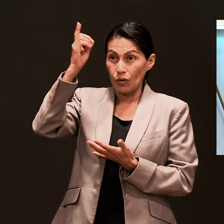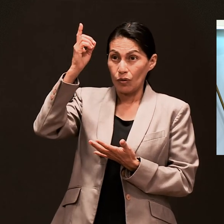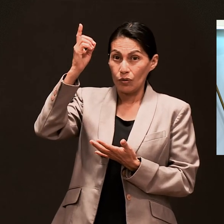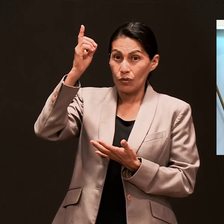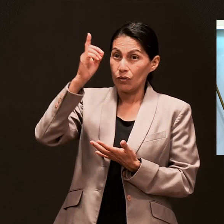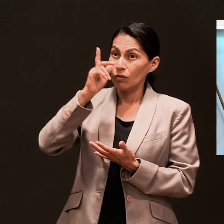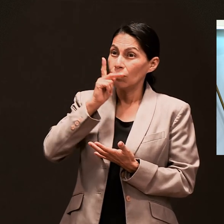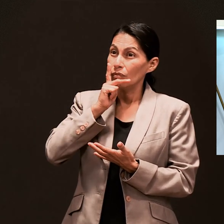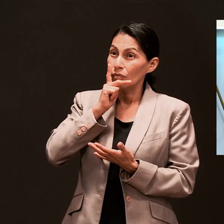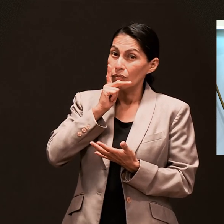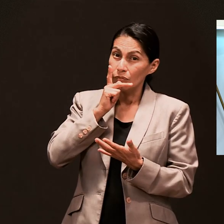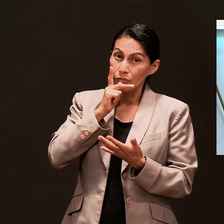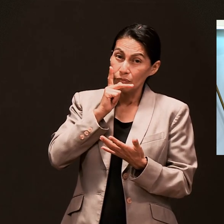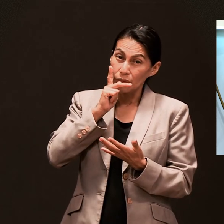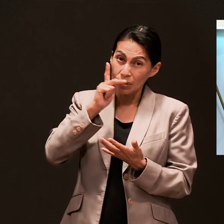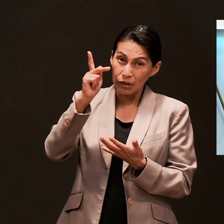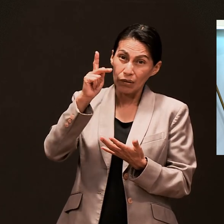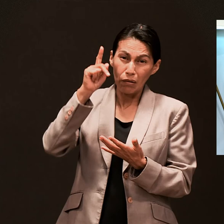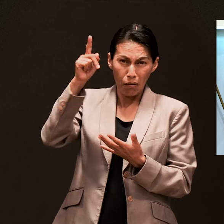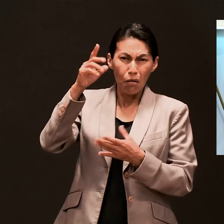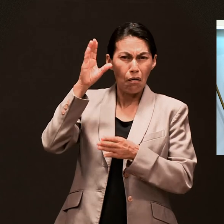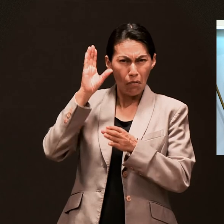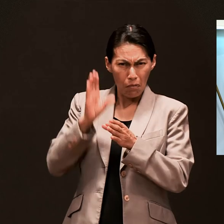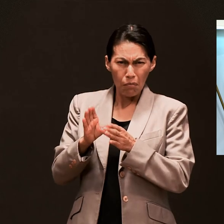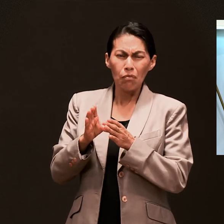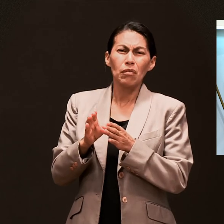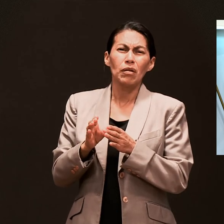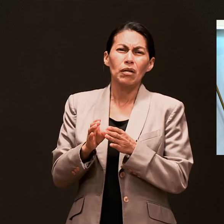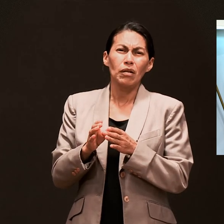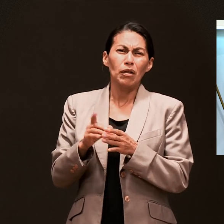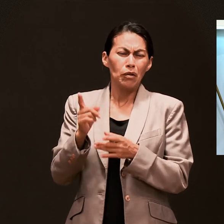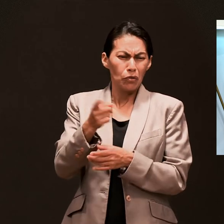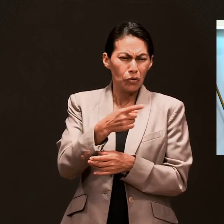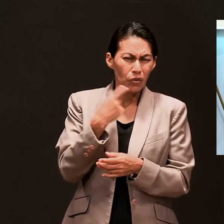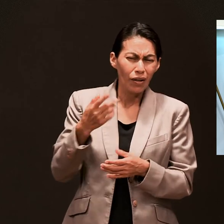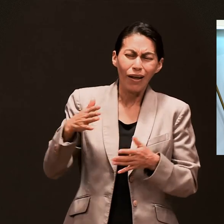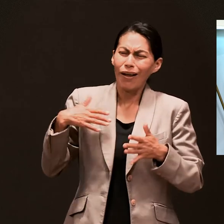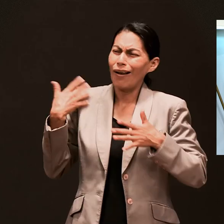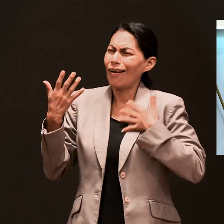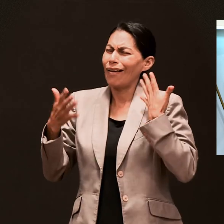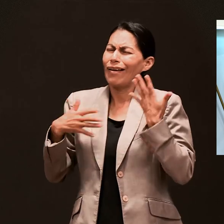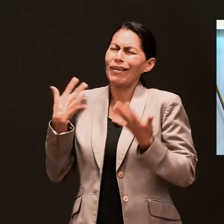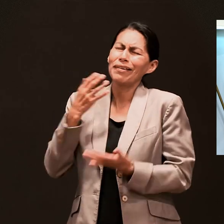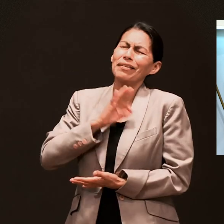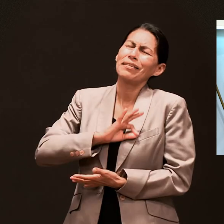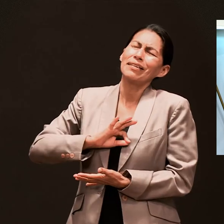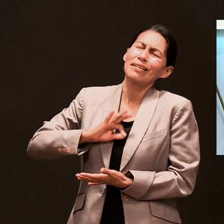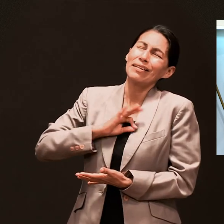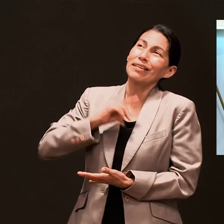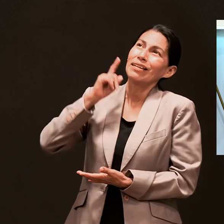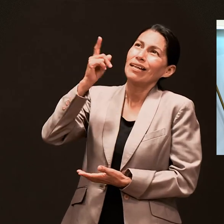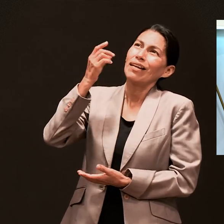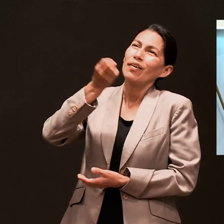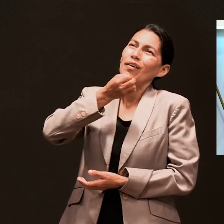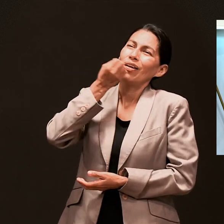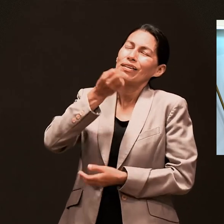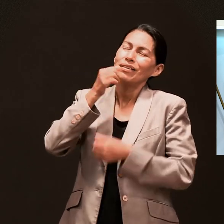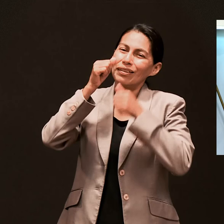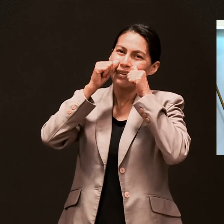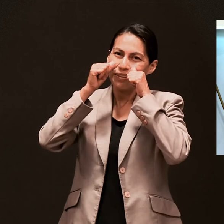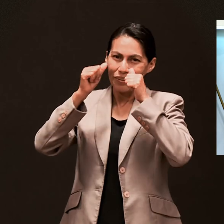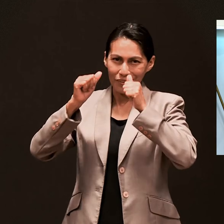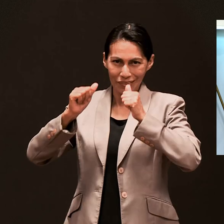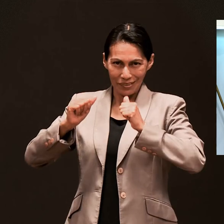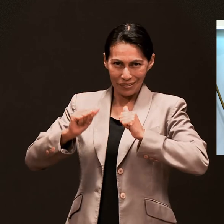de que Dios cumplirá su palabra y debemos alegrarnos debemos regocijarnos porque Dios ya escuchó